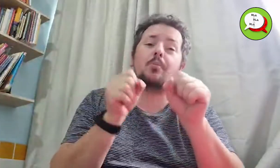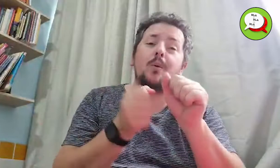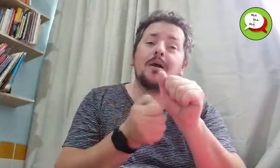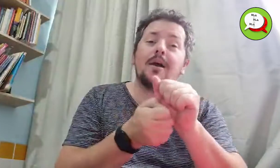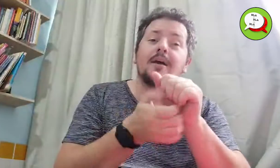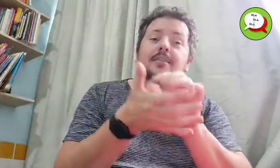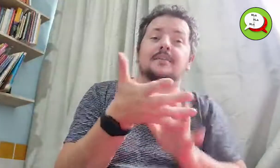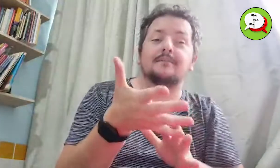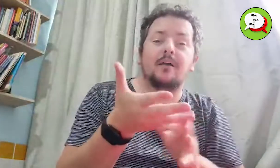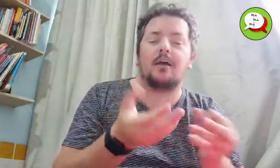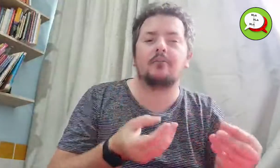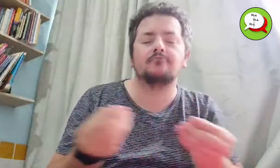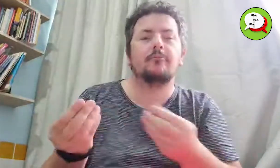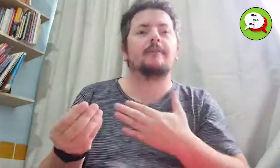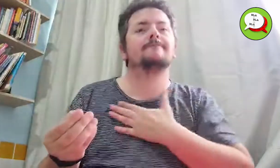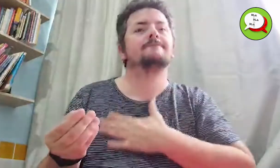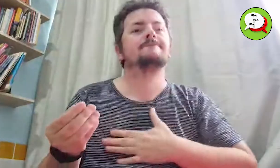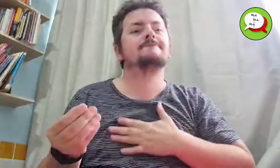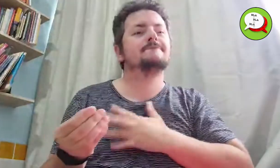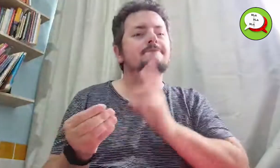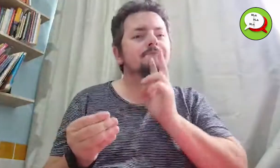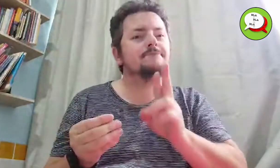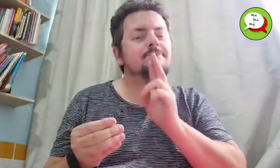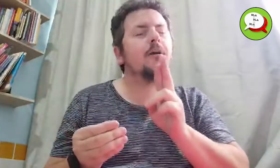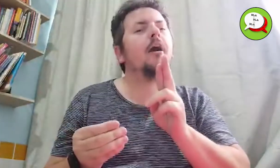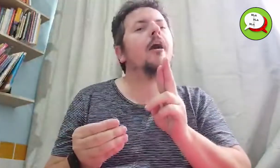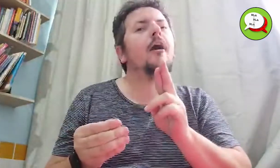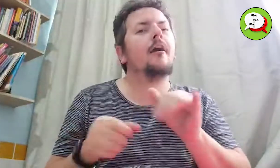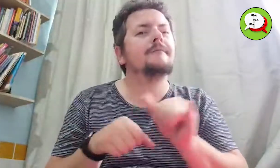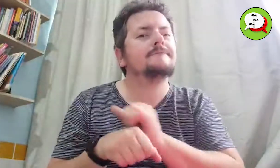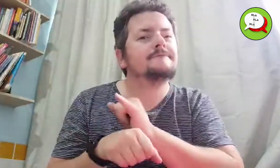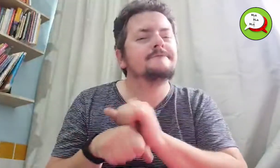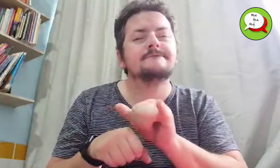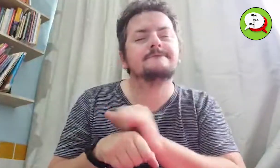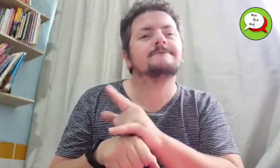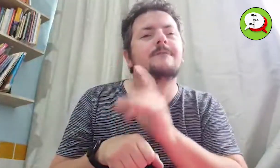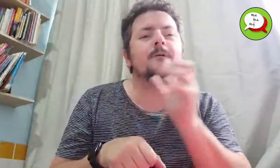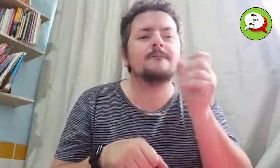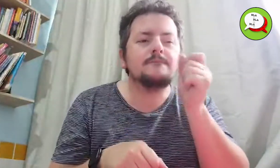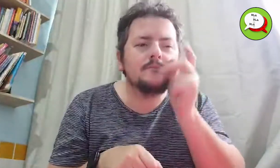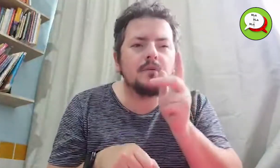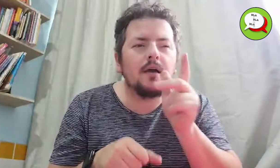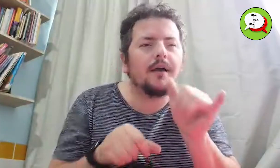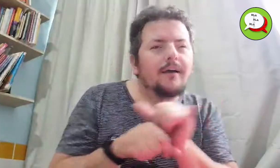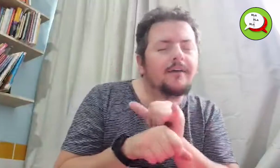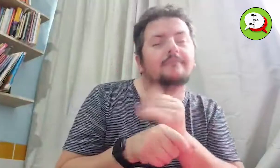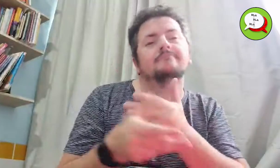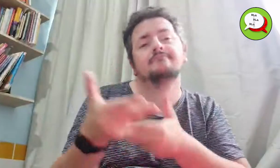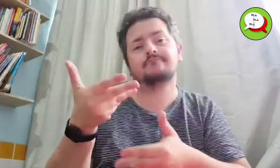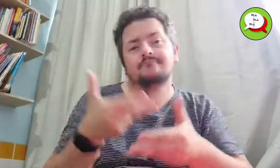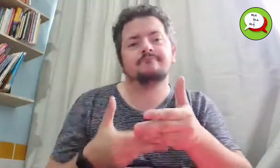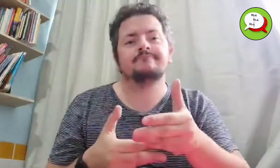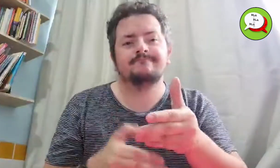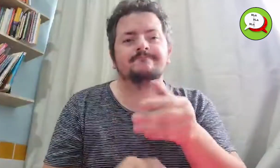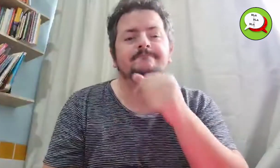também, com atividades mais lúdicas para os alunos responderem de forma mais lúdica, com